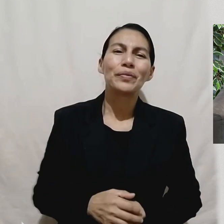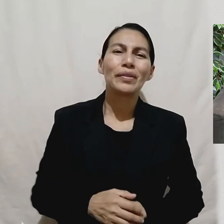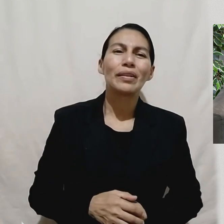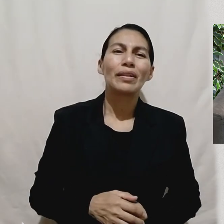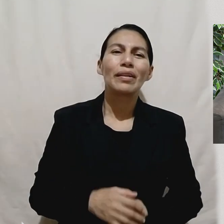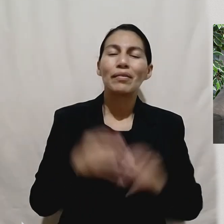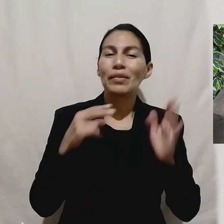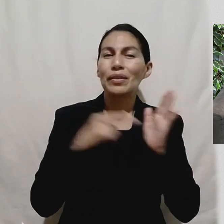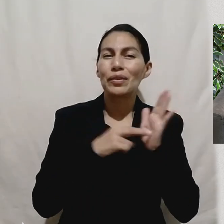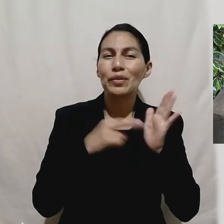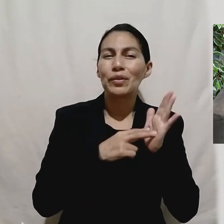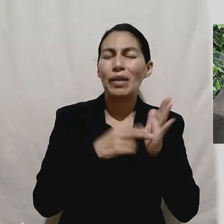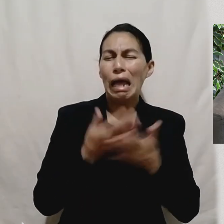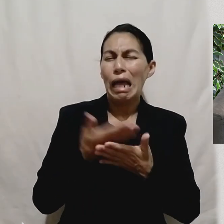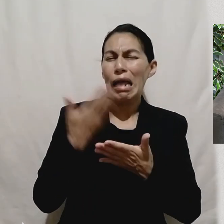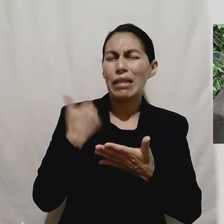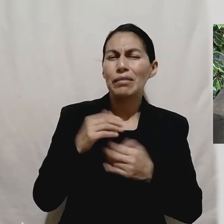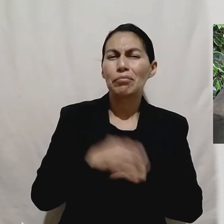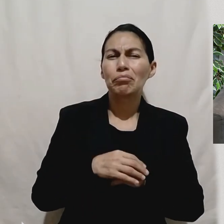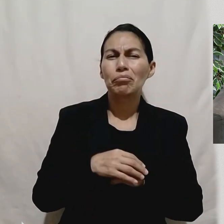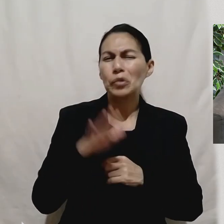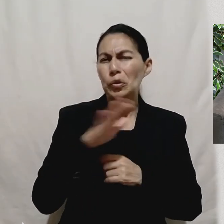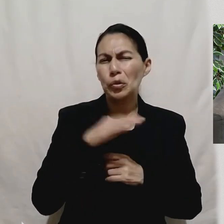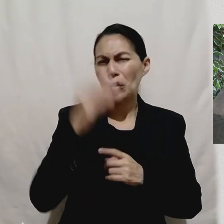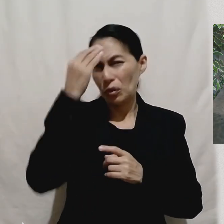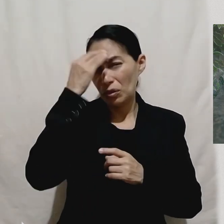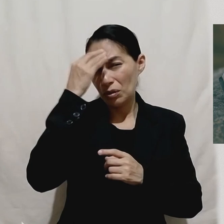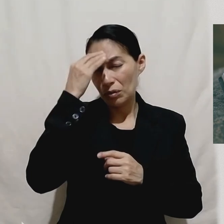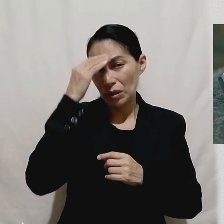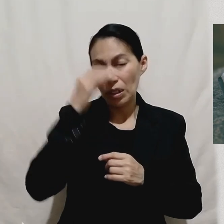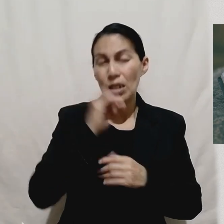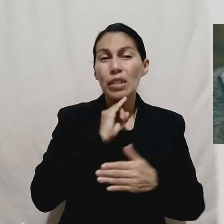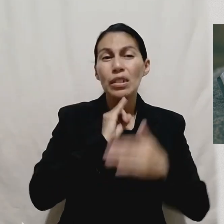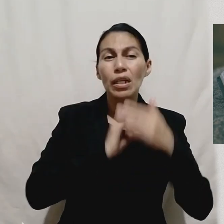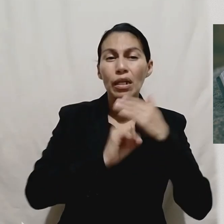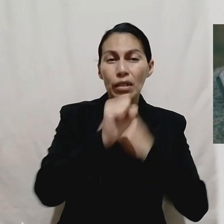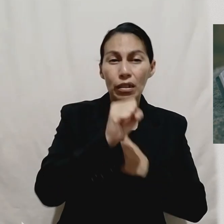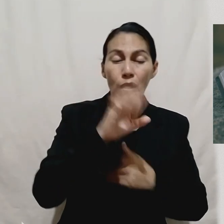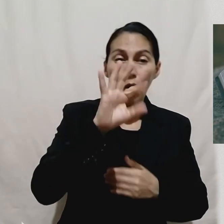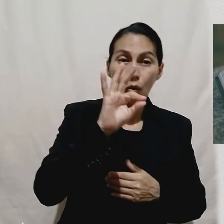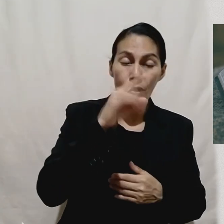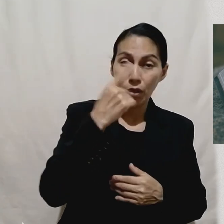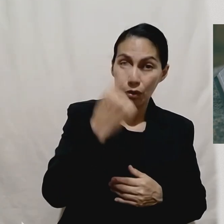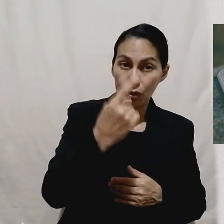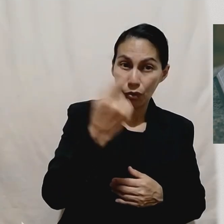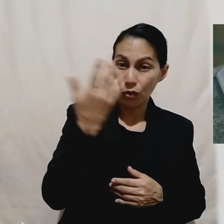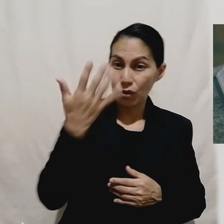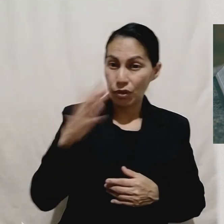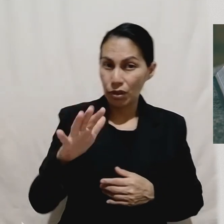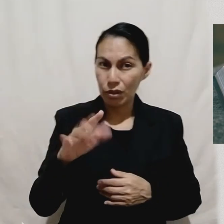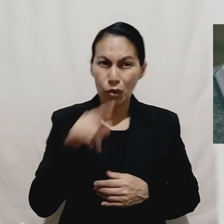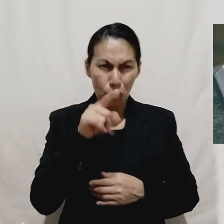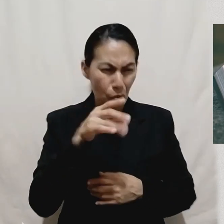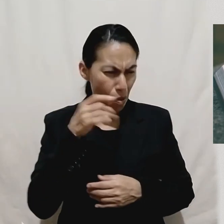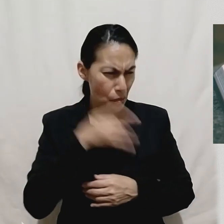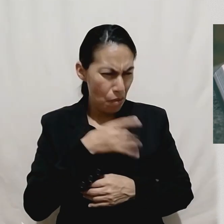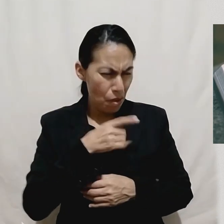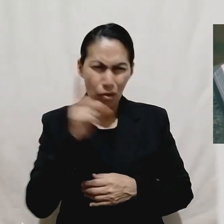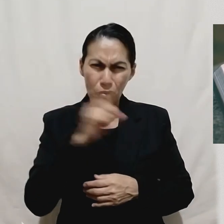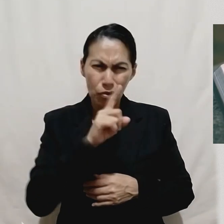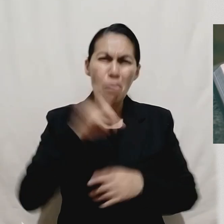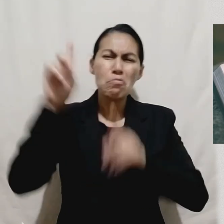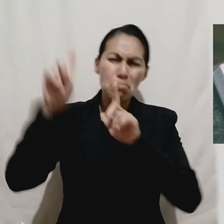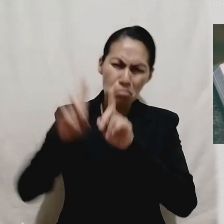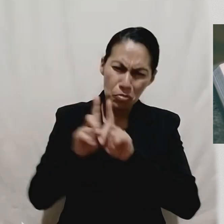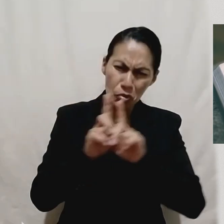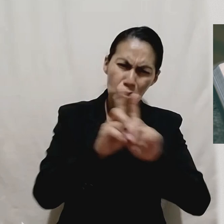conmigo desde hace ya mucho tiempo es uno bastante conocido Isaías 41 10 este que dice no temas porque yo estoy